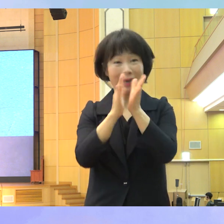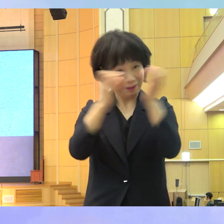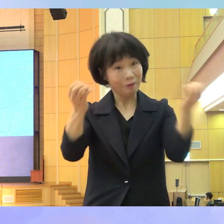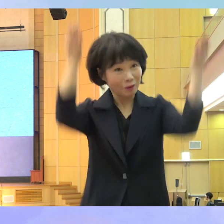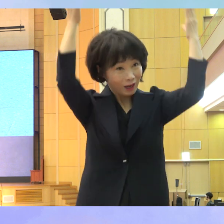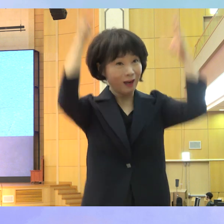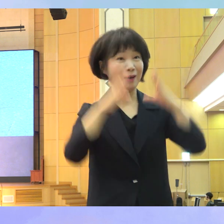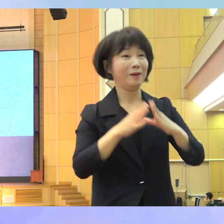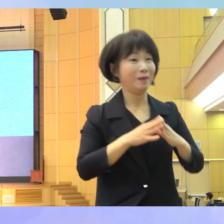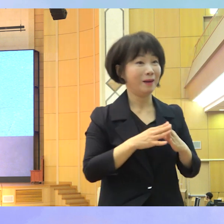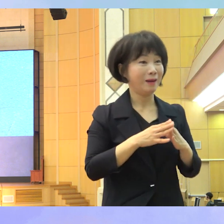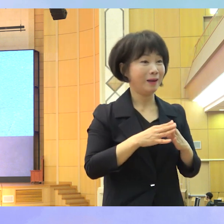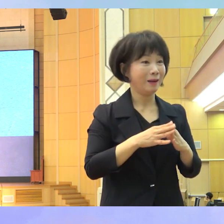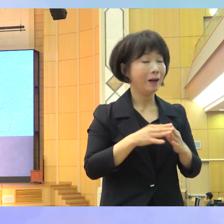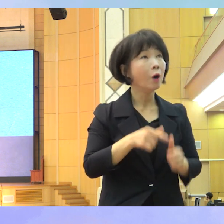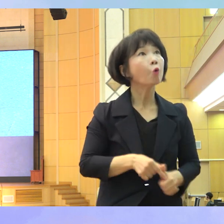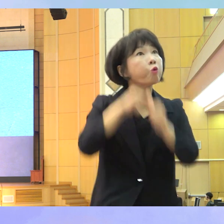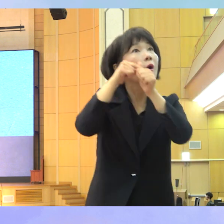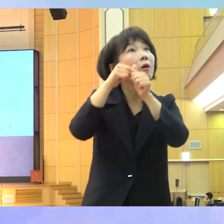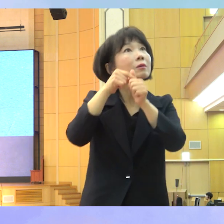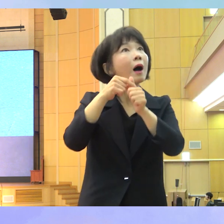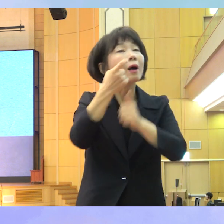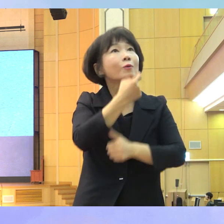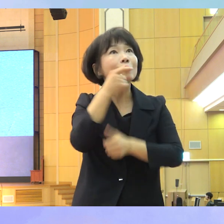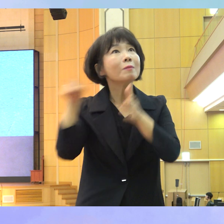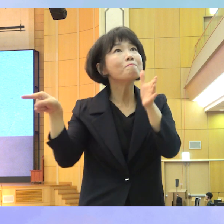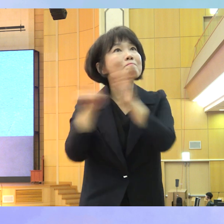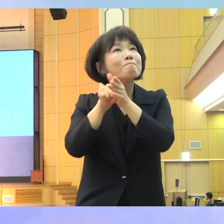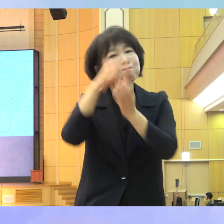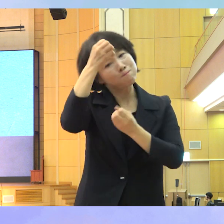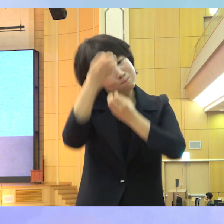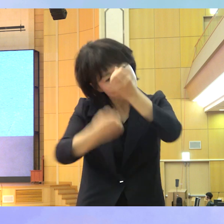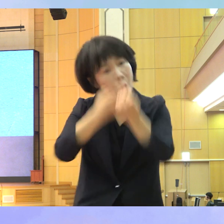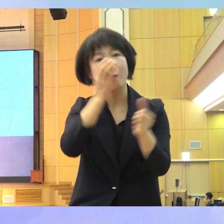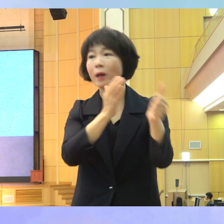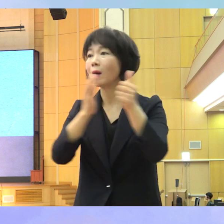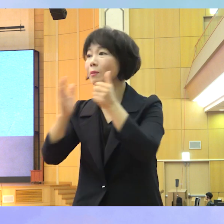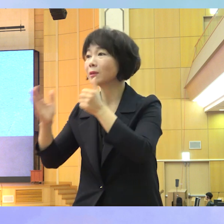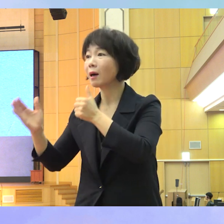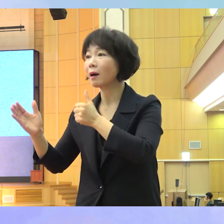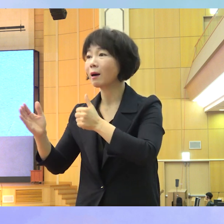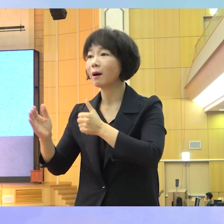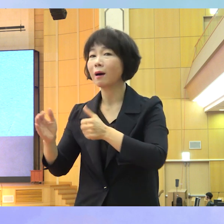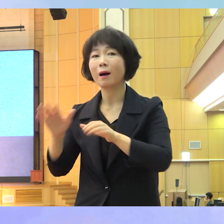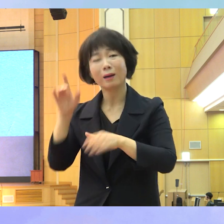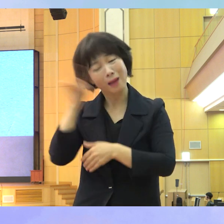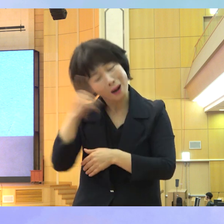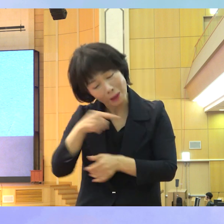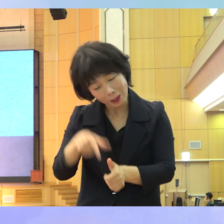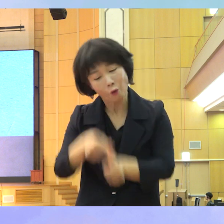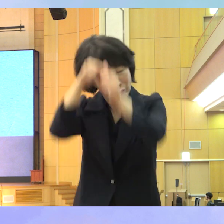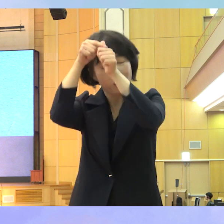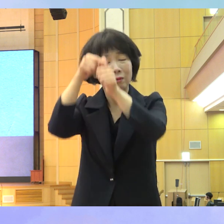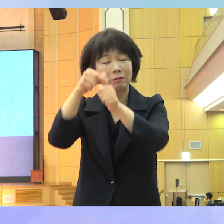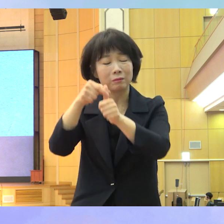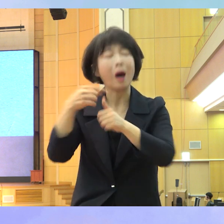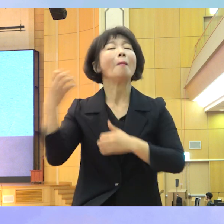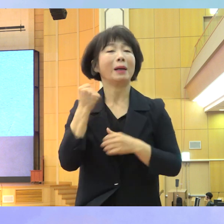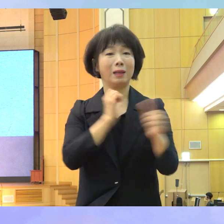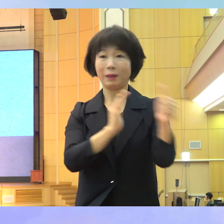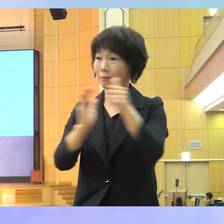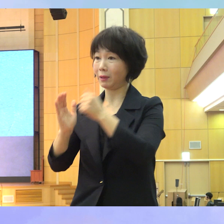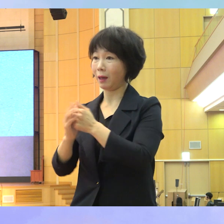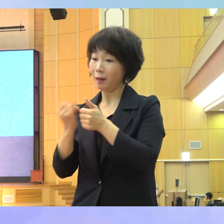할렐루야. 이렇게 믿음으로 고백해 주세요. 일주일 동안 자녀들에게, 남편에게,